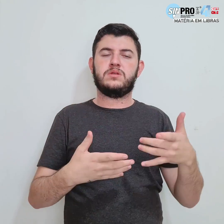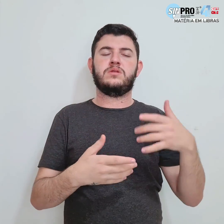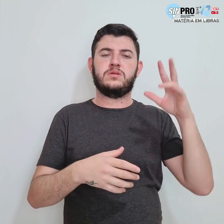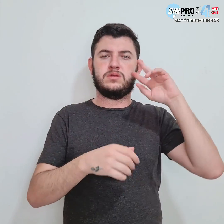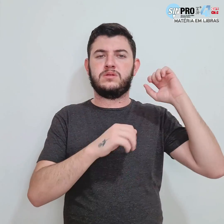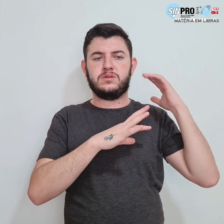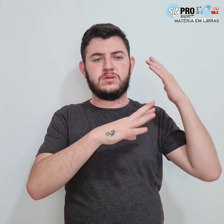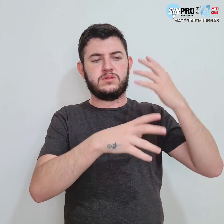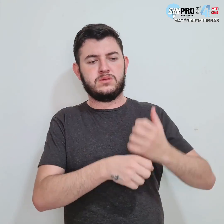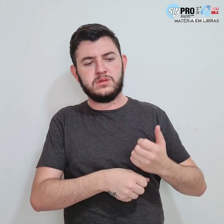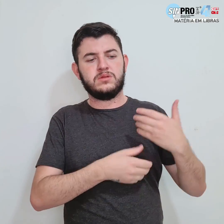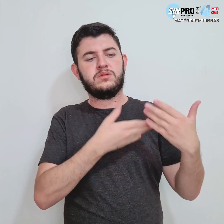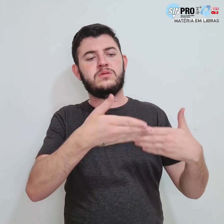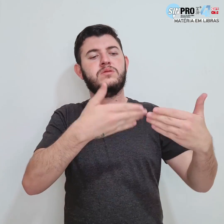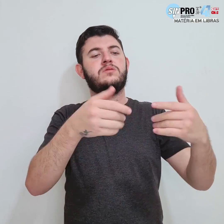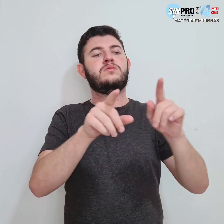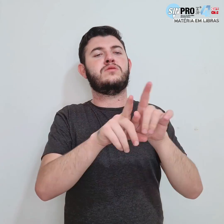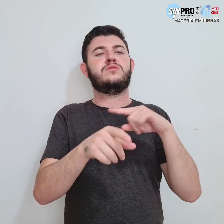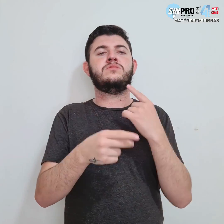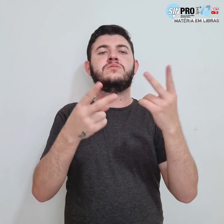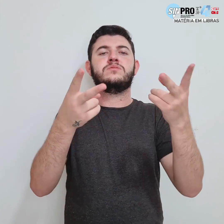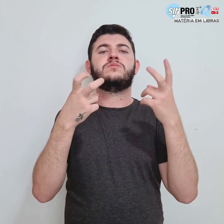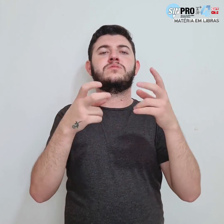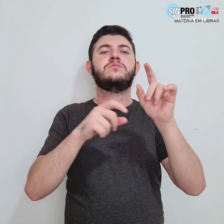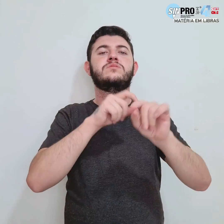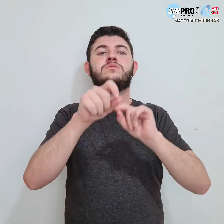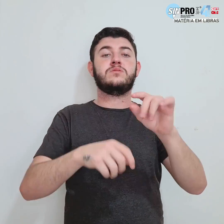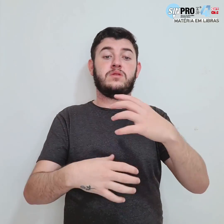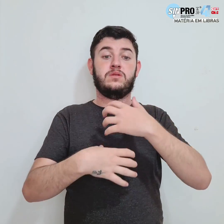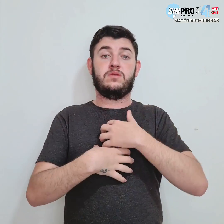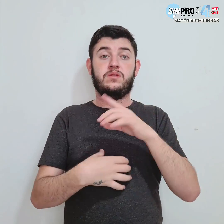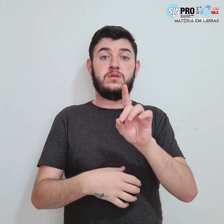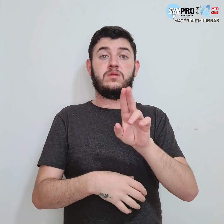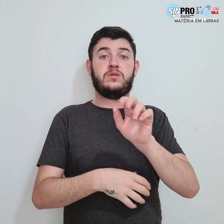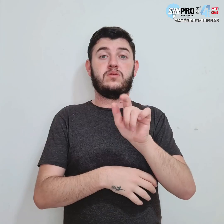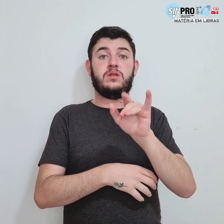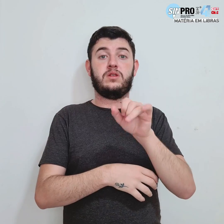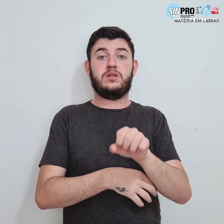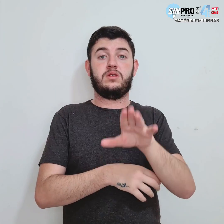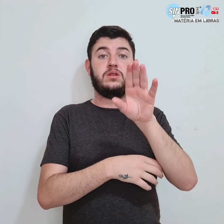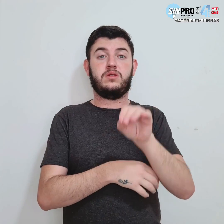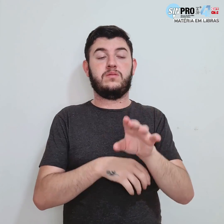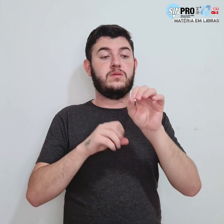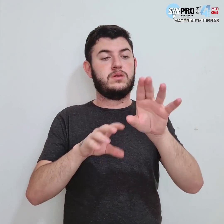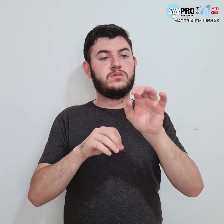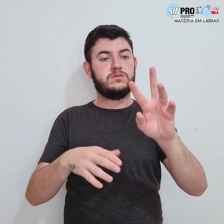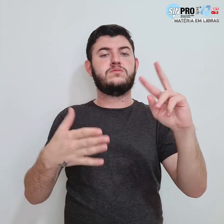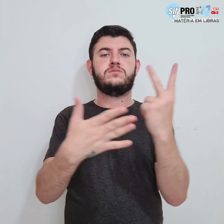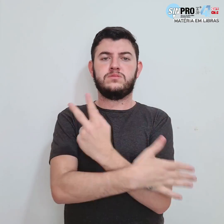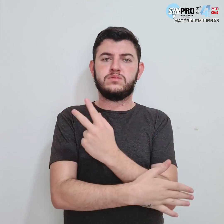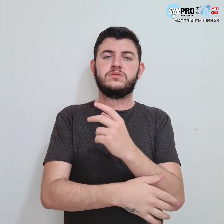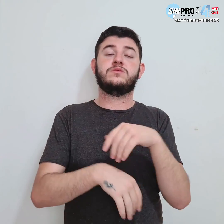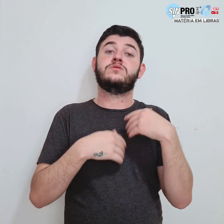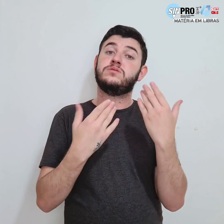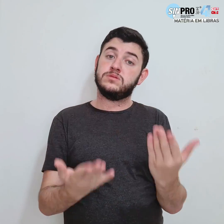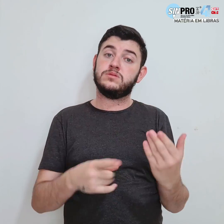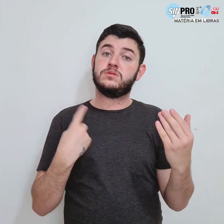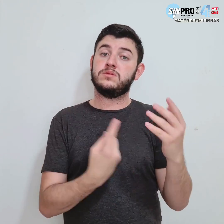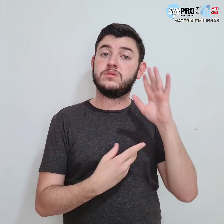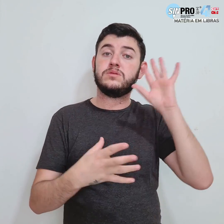dessa trajetória histórica, o que se observa são as diversas formas com que esse dualismo educacional é feito, que